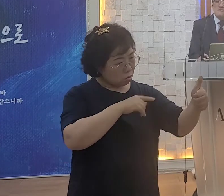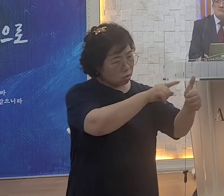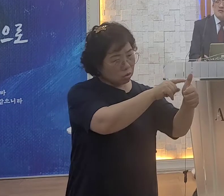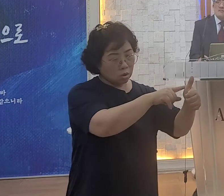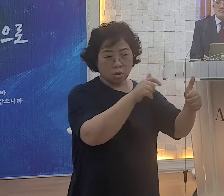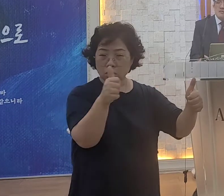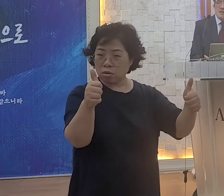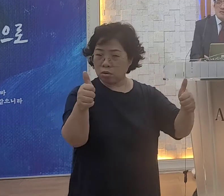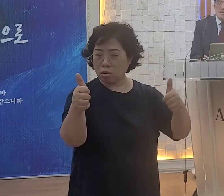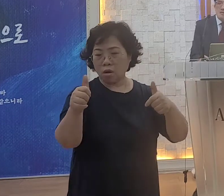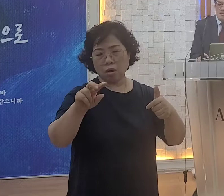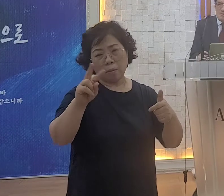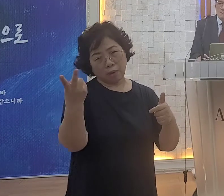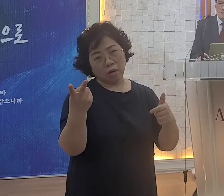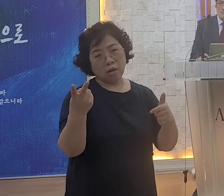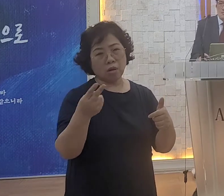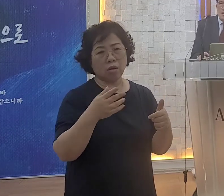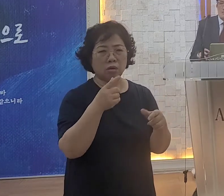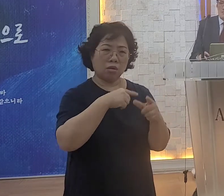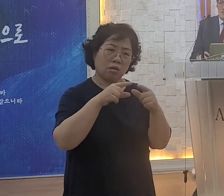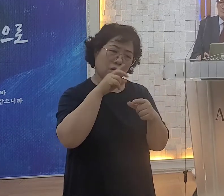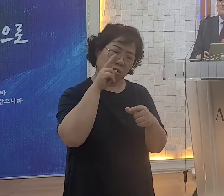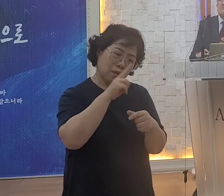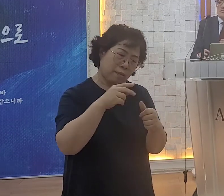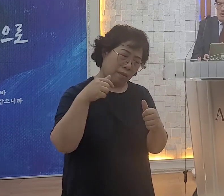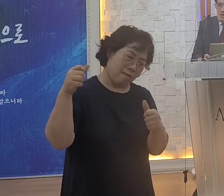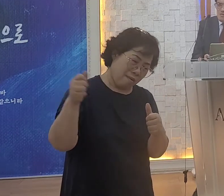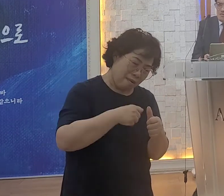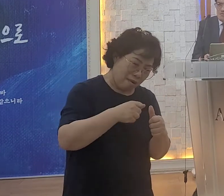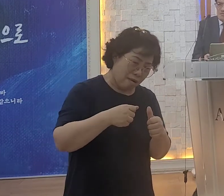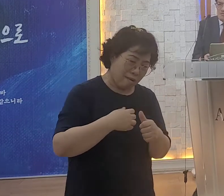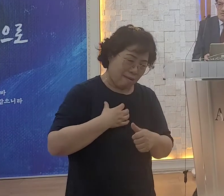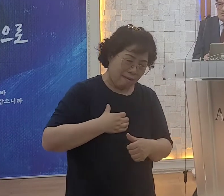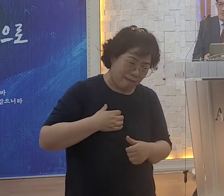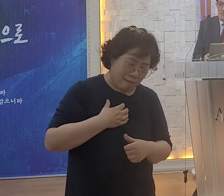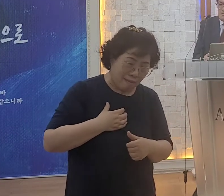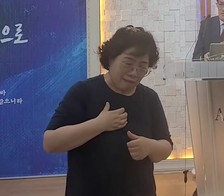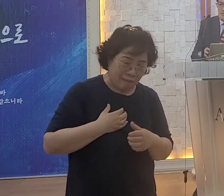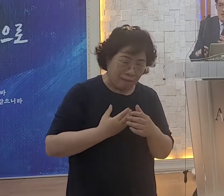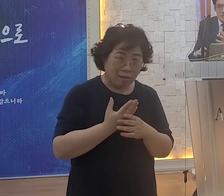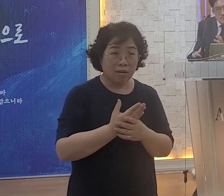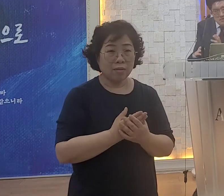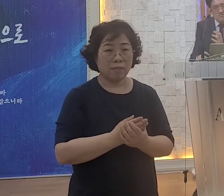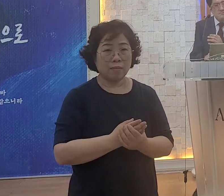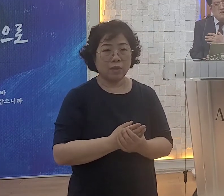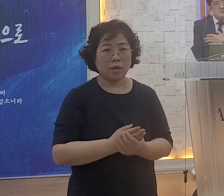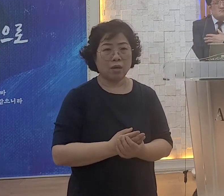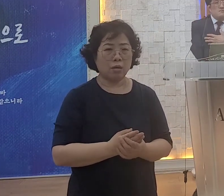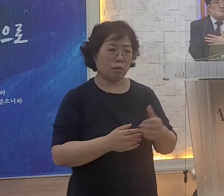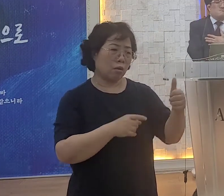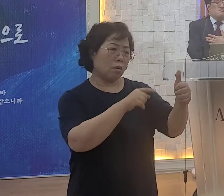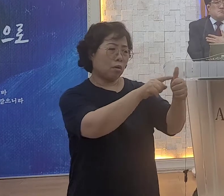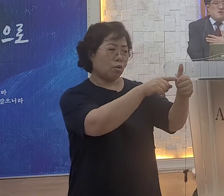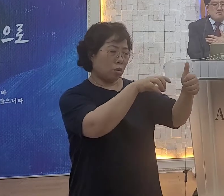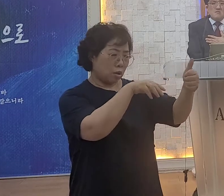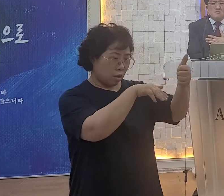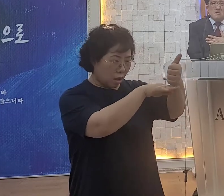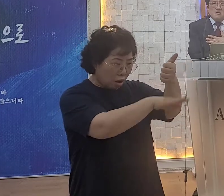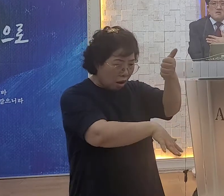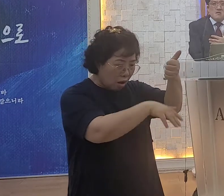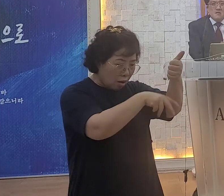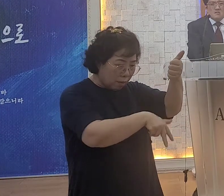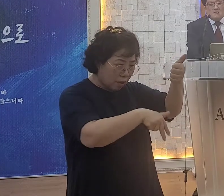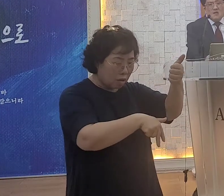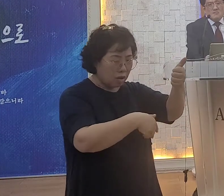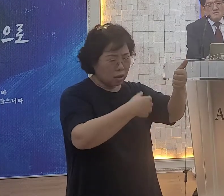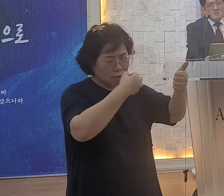저 사람은 또 나를 어떻게 때리고 나를 어떻게 부려먹을까? 내가 지금 이 주인한테도 이렇게 고통을 당하고